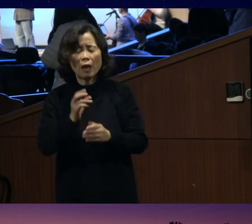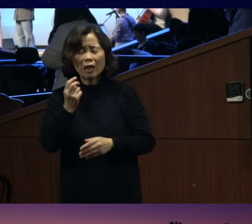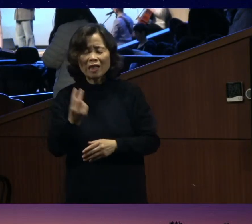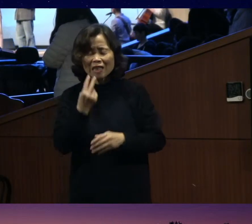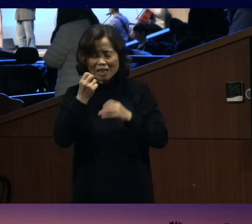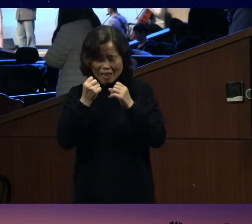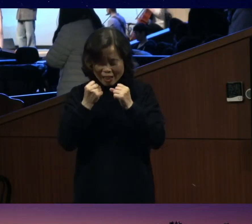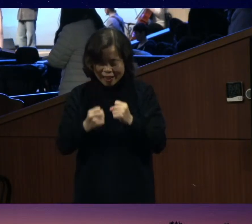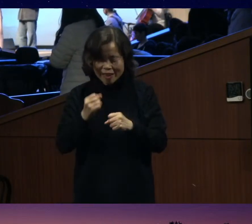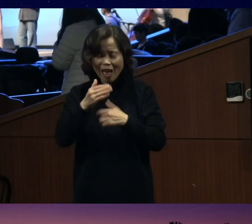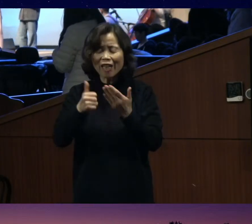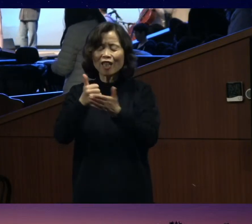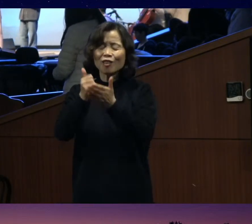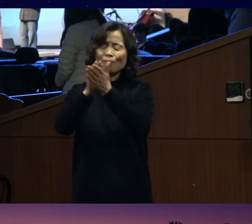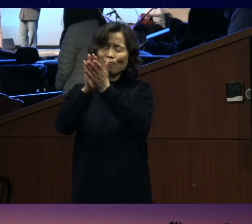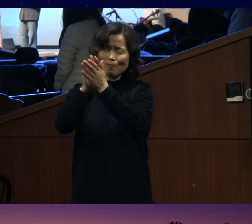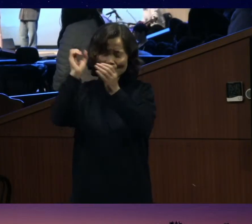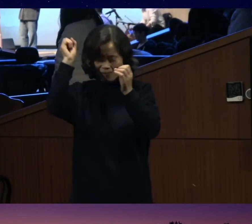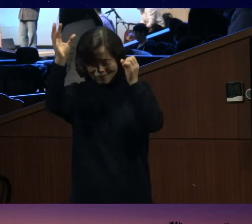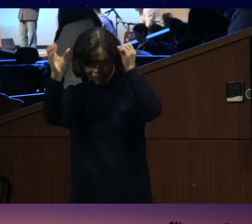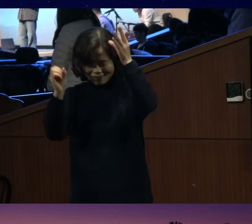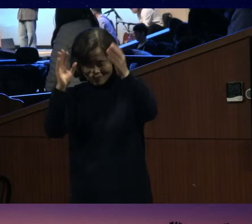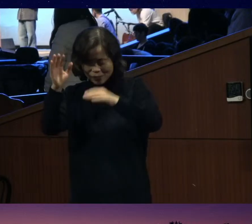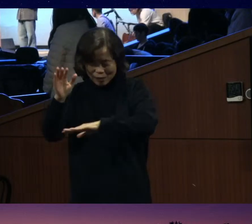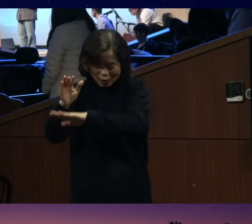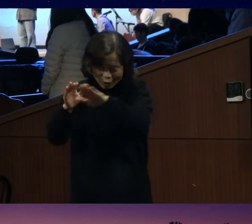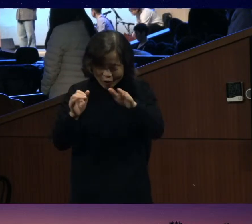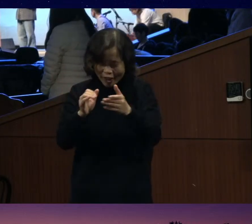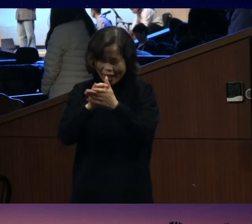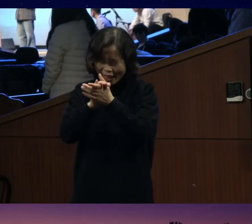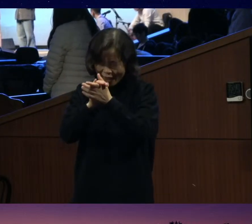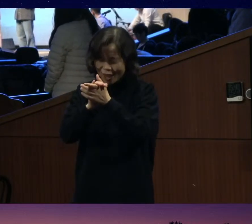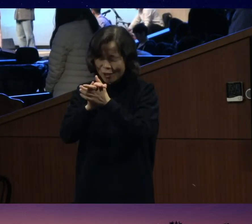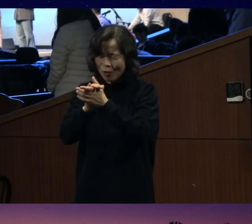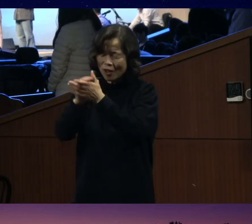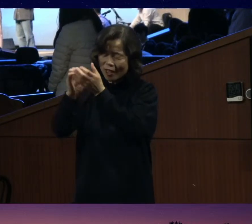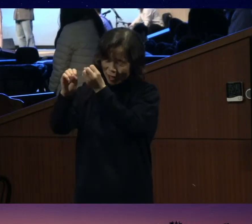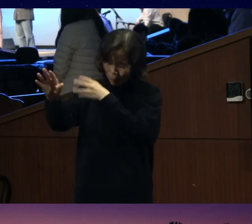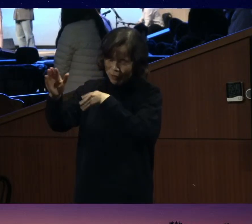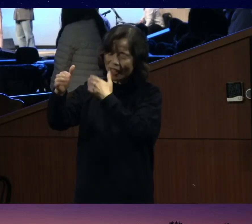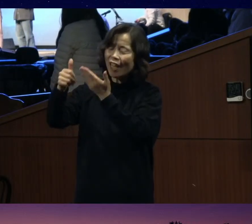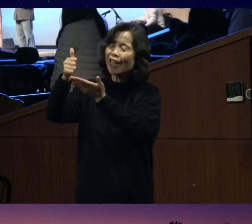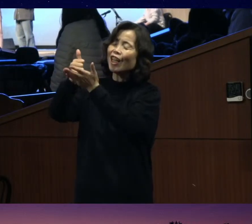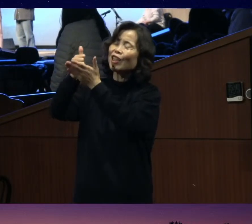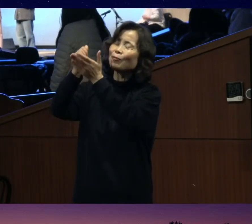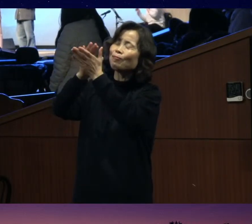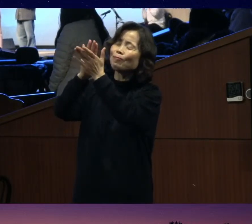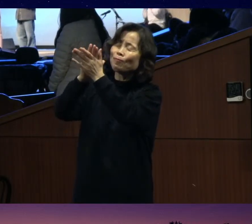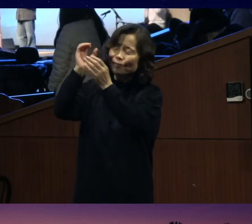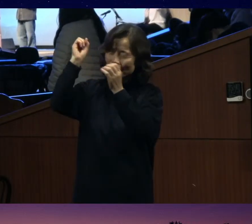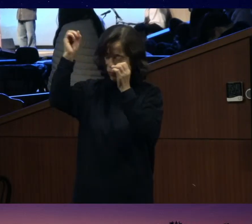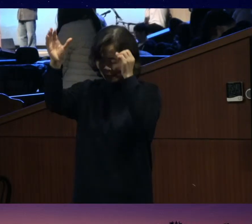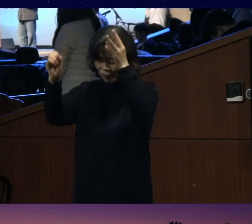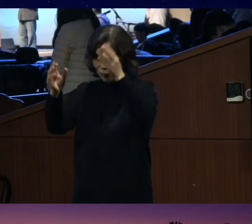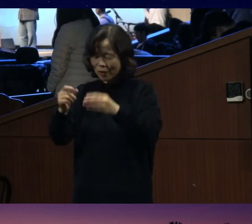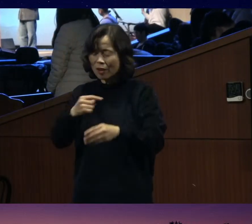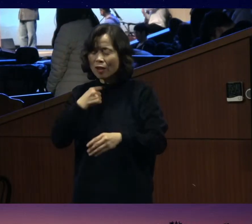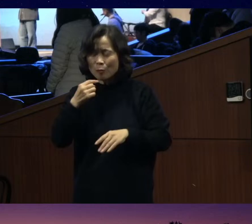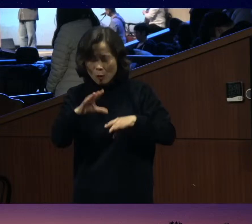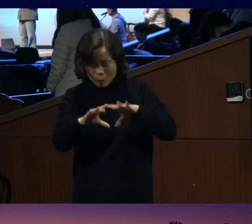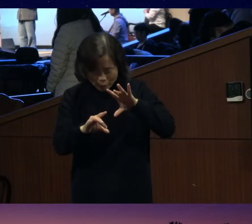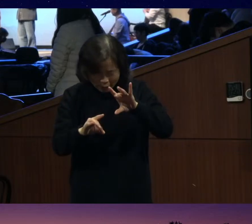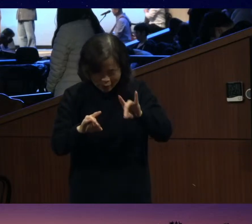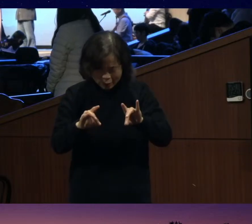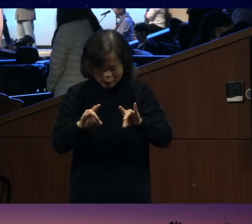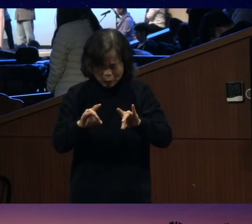살아 역사하시는 하나님을 찬양합니다. 우리의 기도에 신실하게 응답하시는 하나님을 찬양합니다. 목마른 심정으로 주님